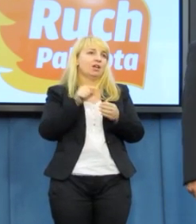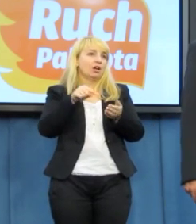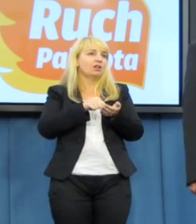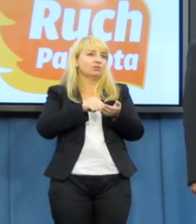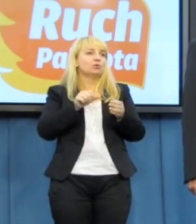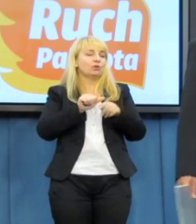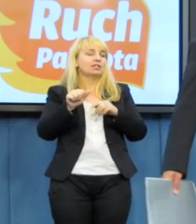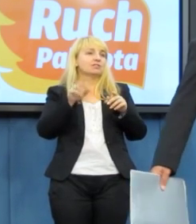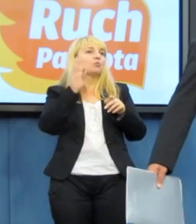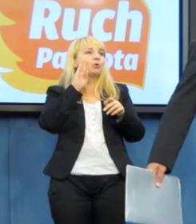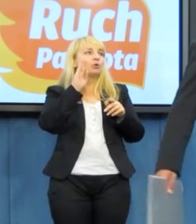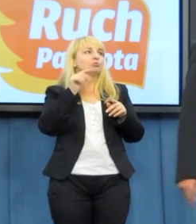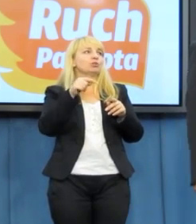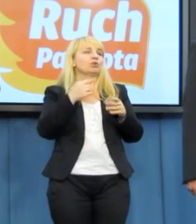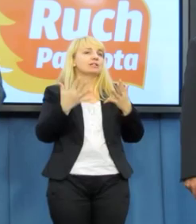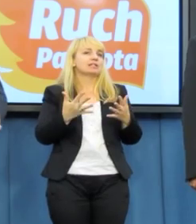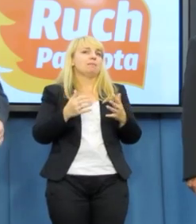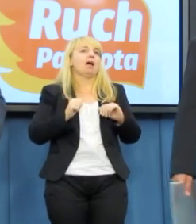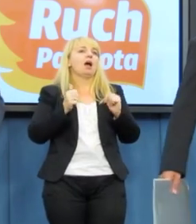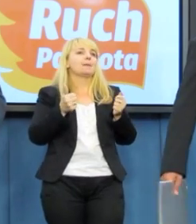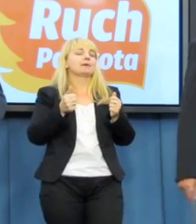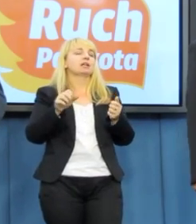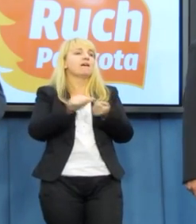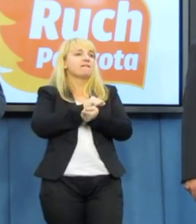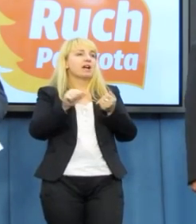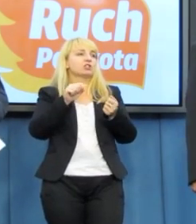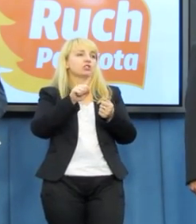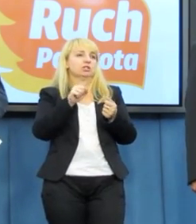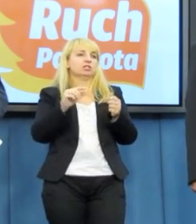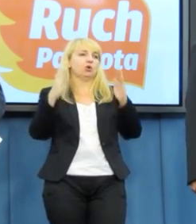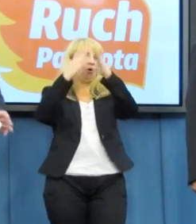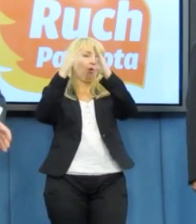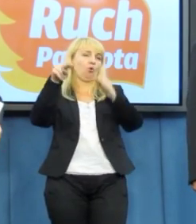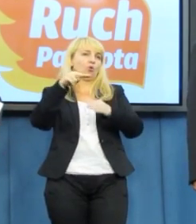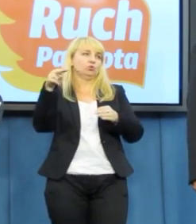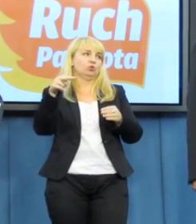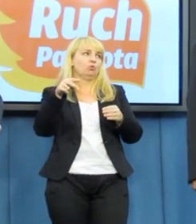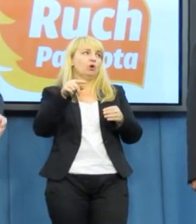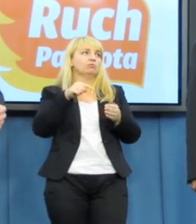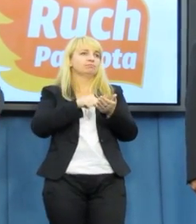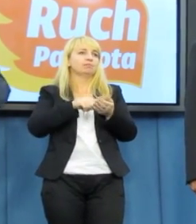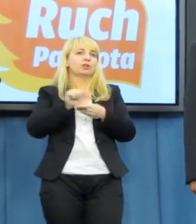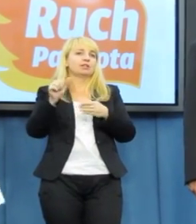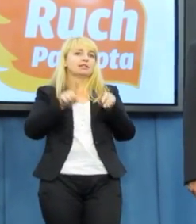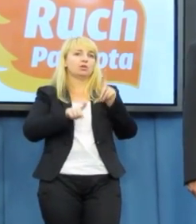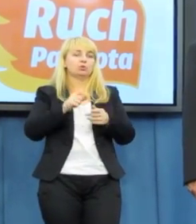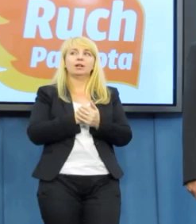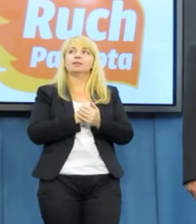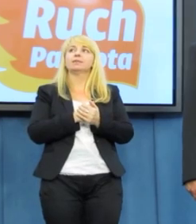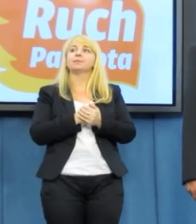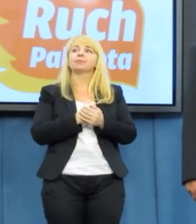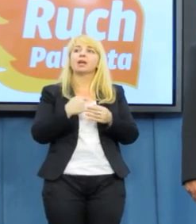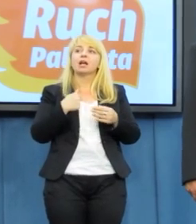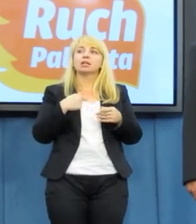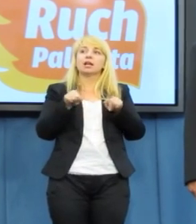jest no, taką naturalną, jedną z naturalnych postaw człowieka, więc no, to mówi samo za siebie. Ja ze swojej